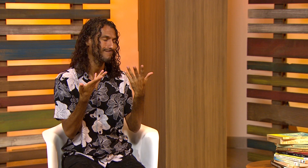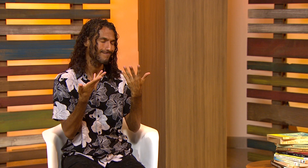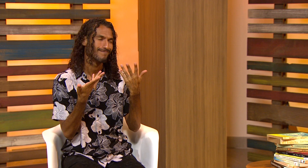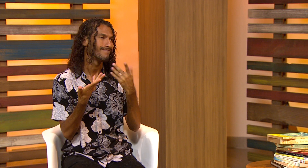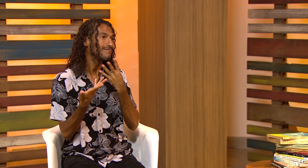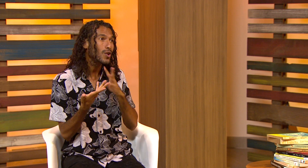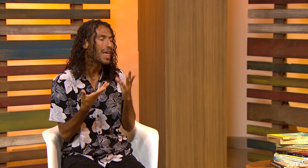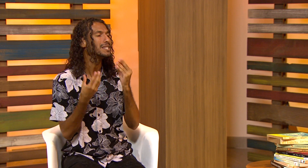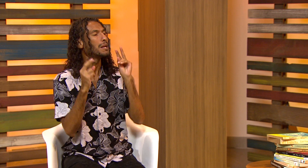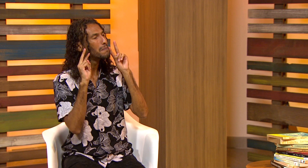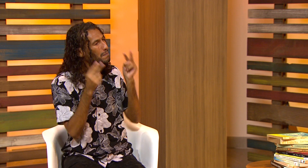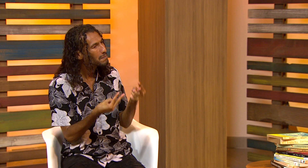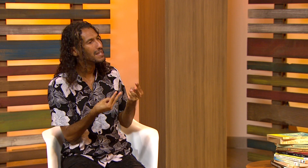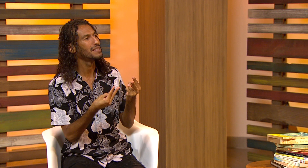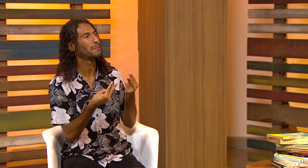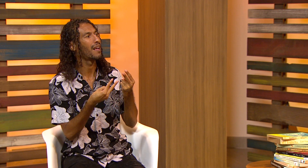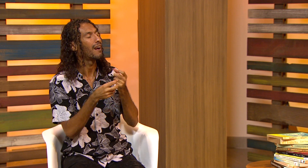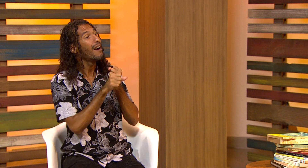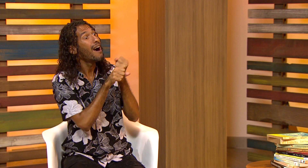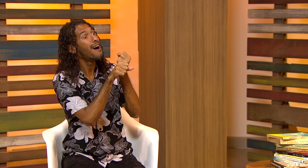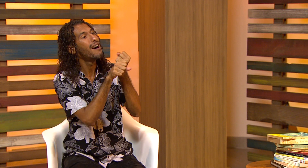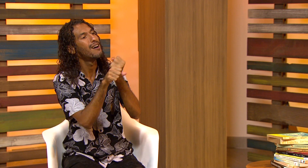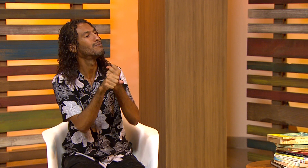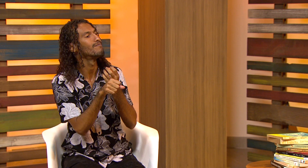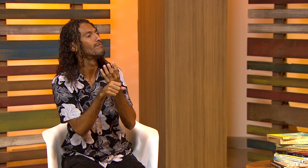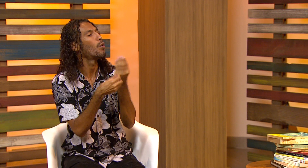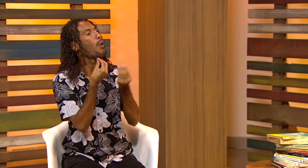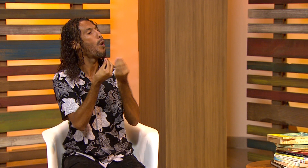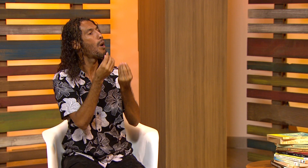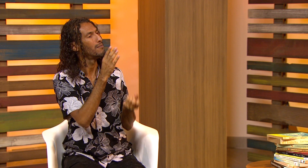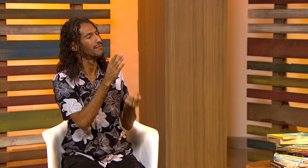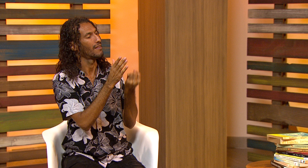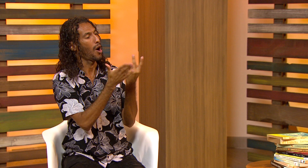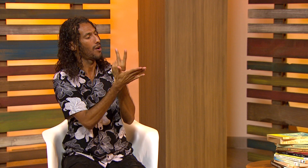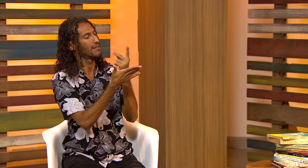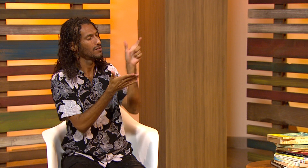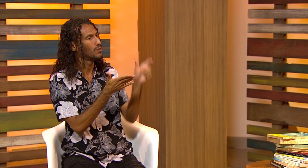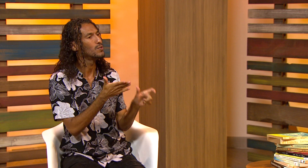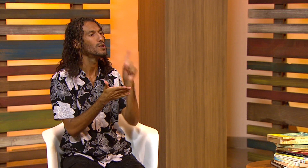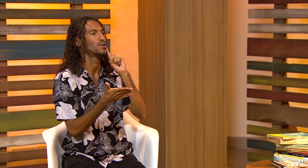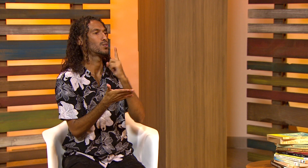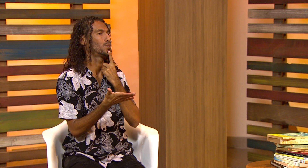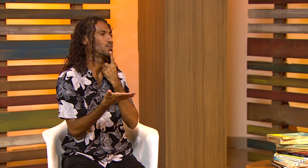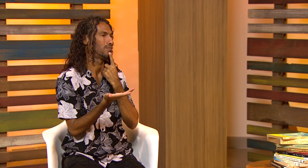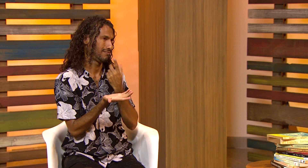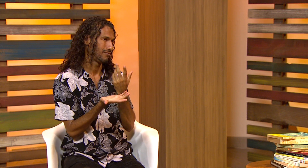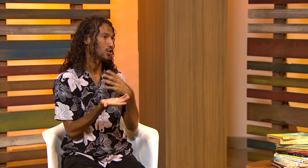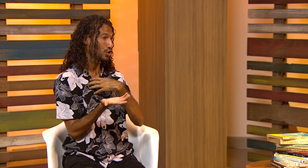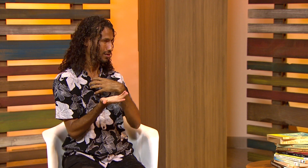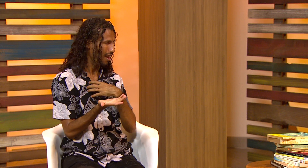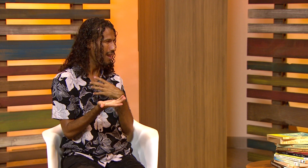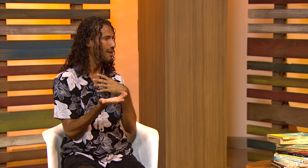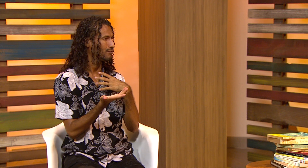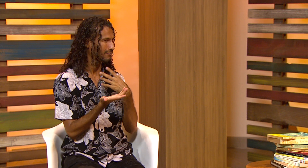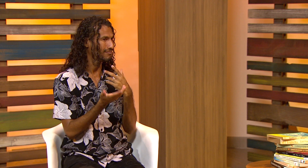bastante complicado não conhecer e não ter essa percepção, né, esses anos todos a gente lutando, eu como